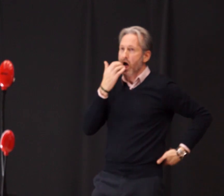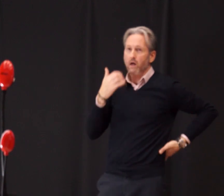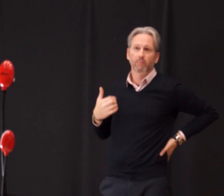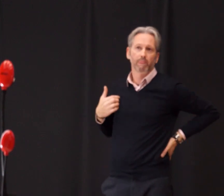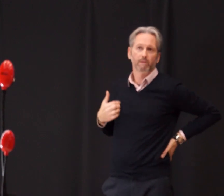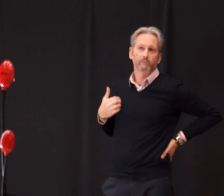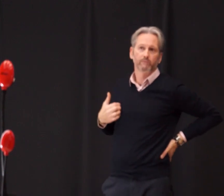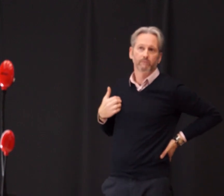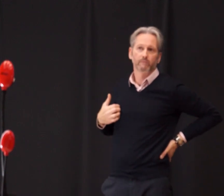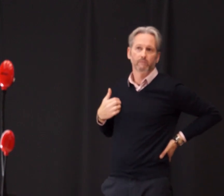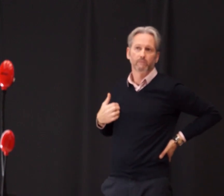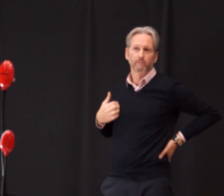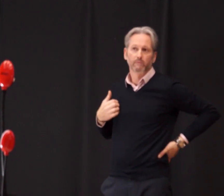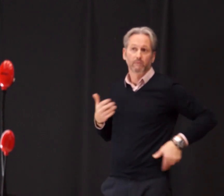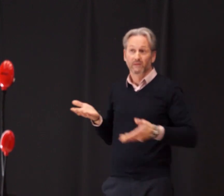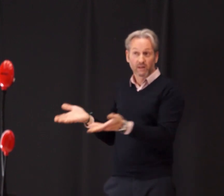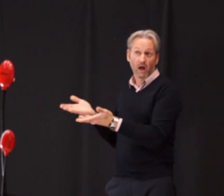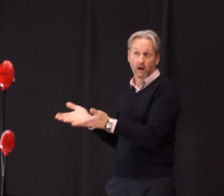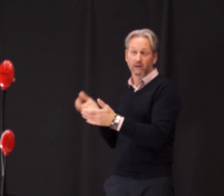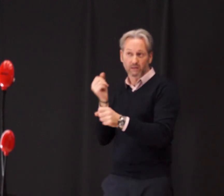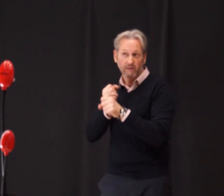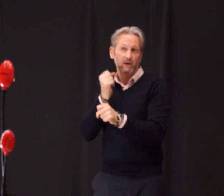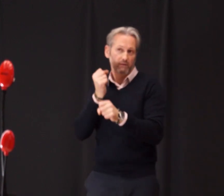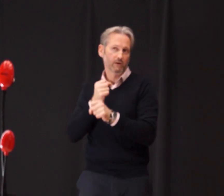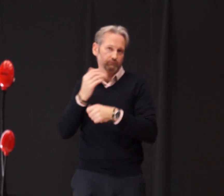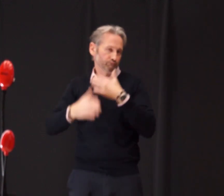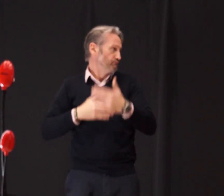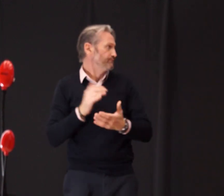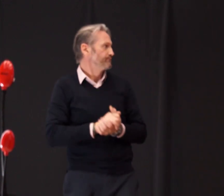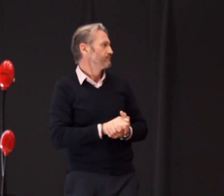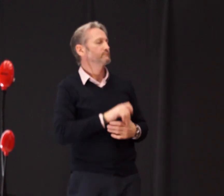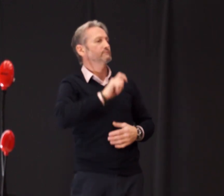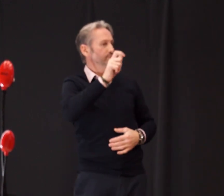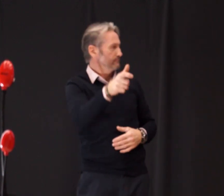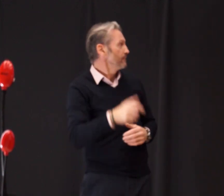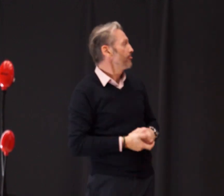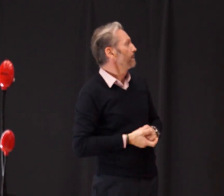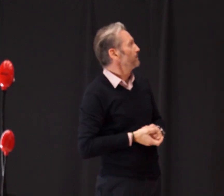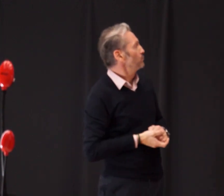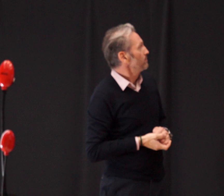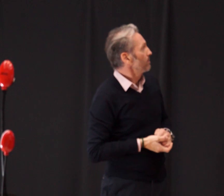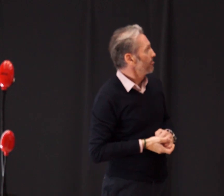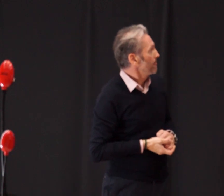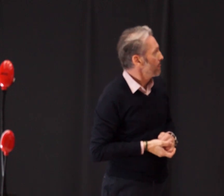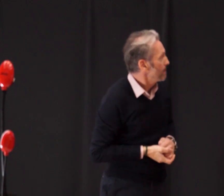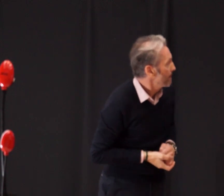ne l'est au départ. Et quand on a la langue pour ça, c'est très facile.